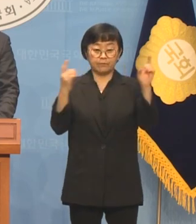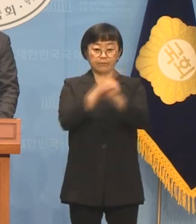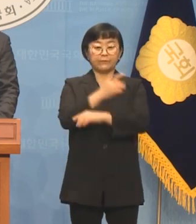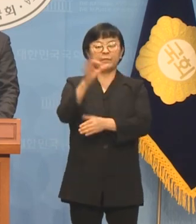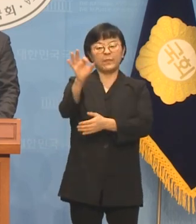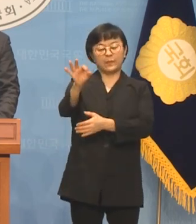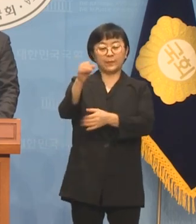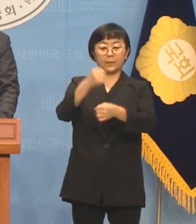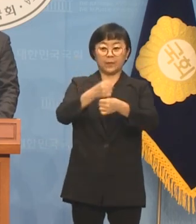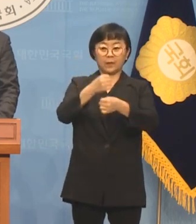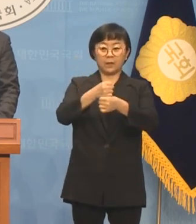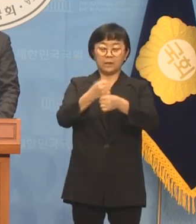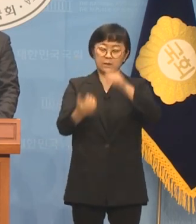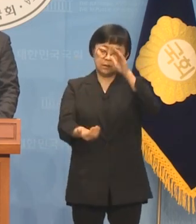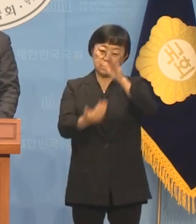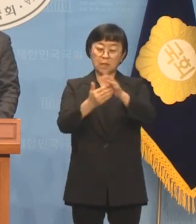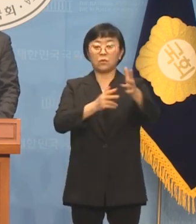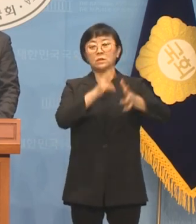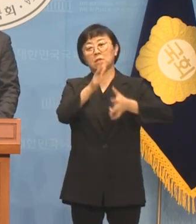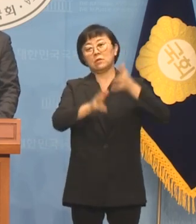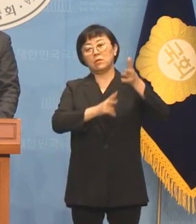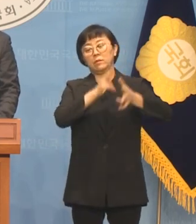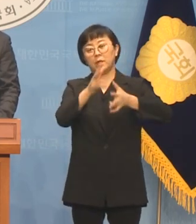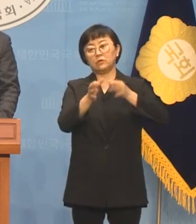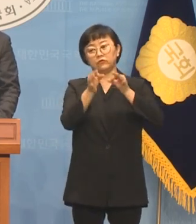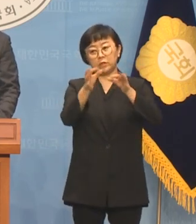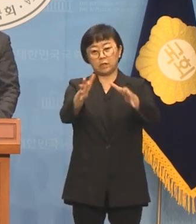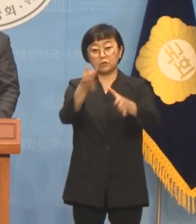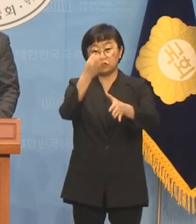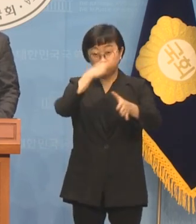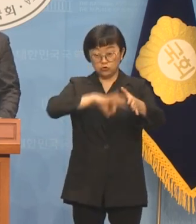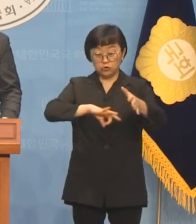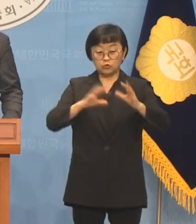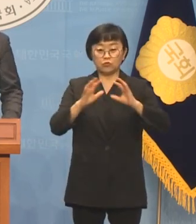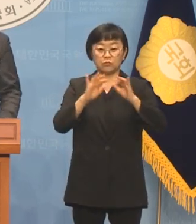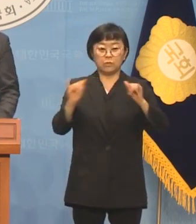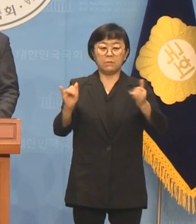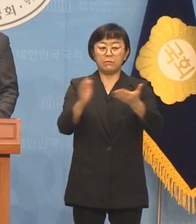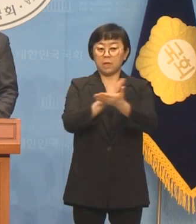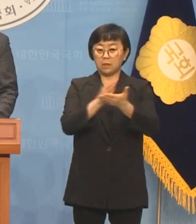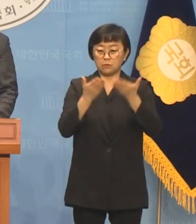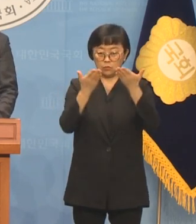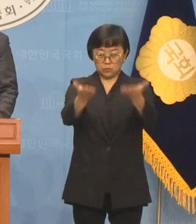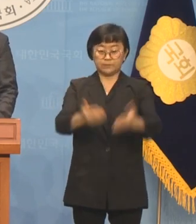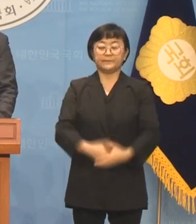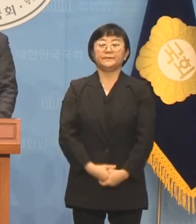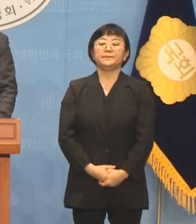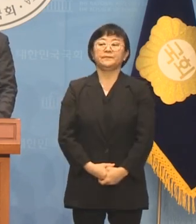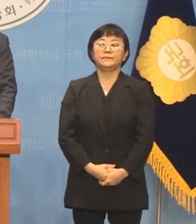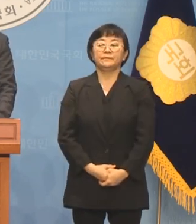기금을 만들어 첨단 산업에 투자하고 그 수익은 국민 배당으로 지급하겠습니다.